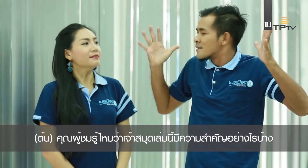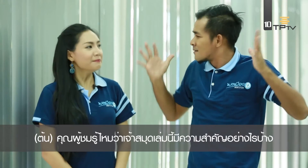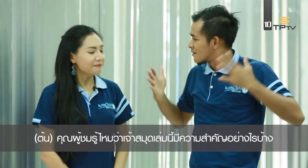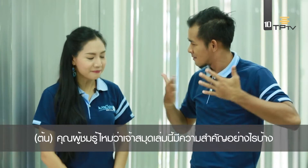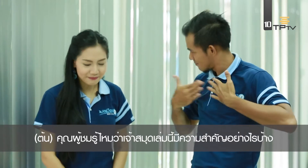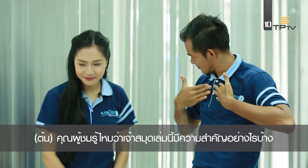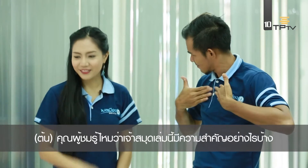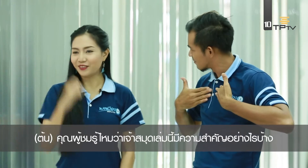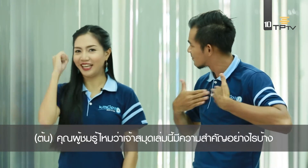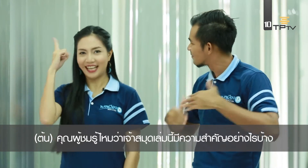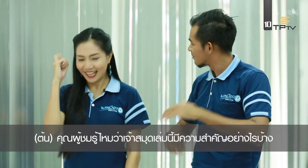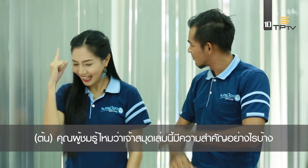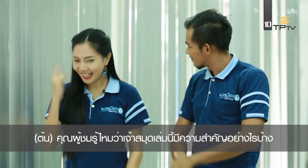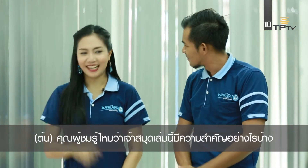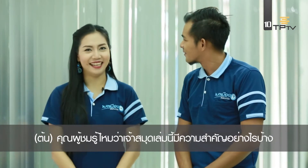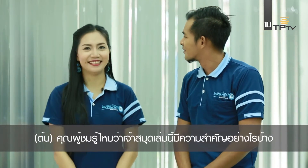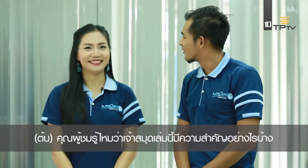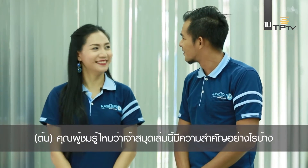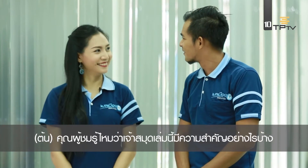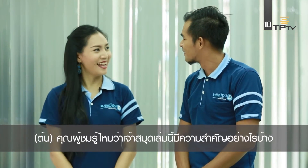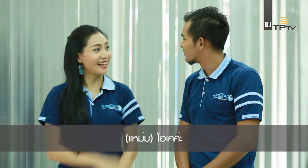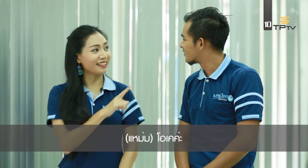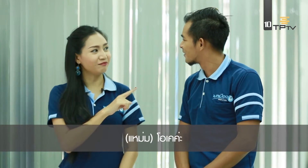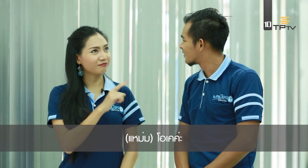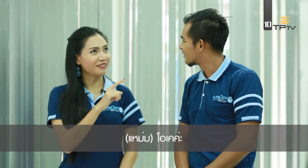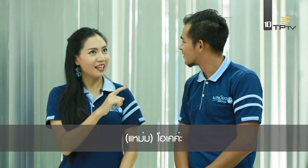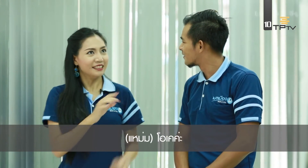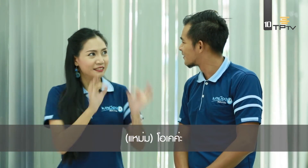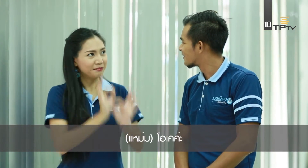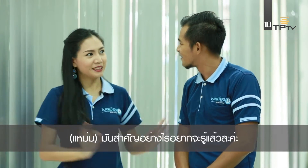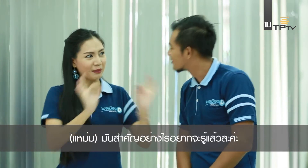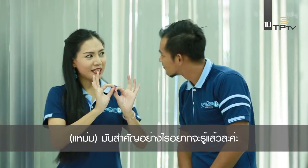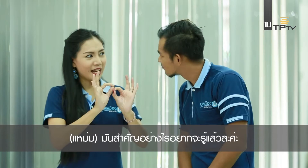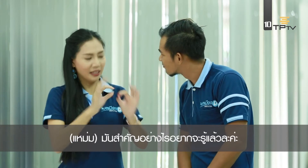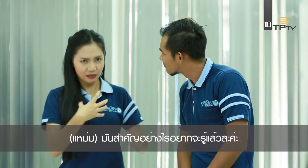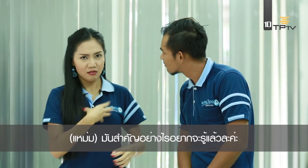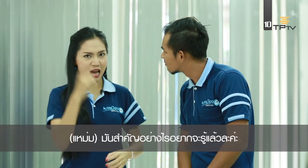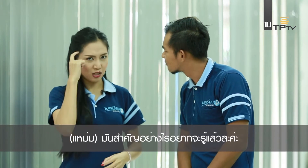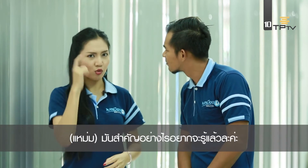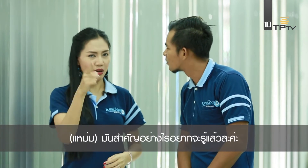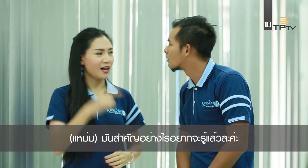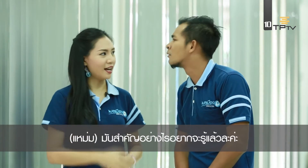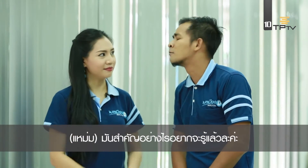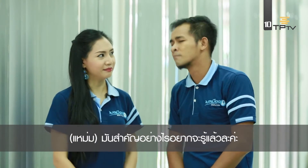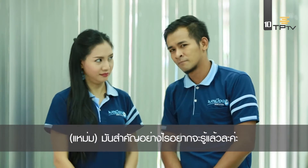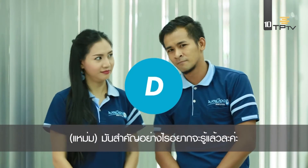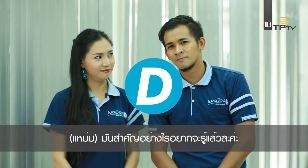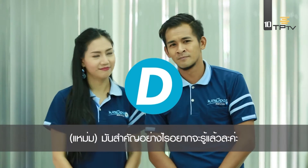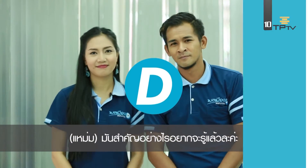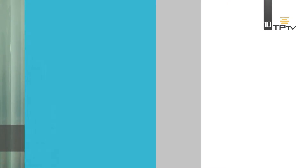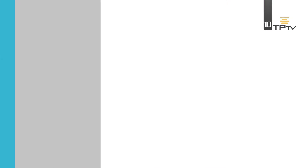มรู้ไหมครับว่าเจ้าสมุดเล่มนี้มีความสำคัญอย่างไรบ้าง มันสำคัญยังไงอยากจะรู้แล้วล่ะค่ะ